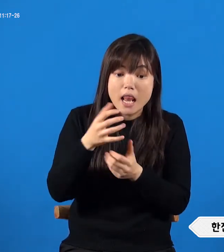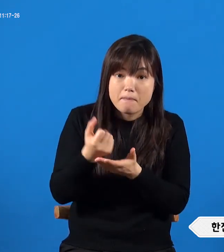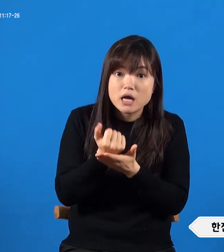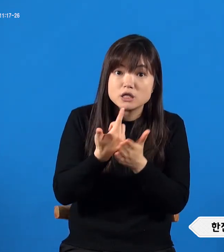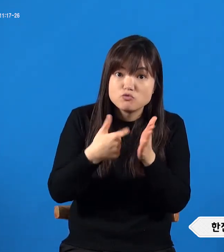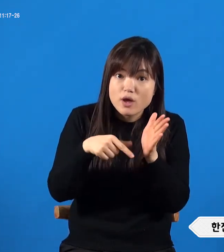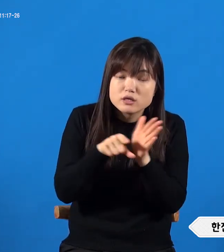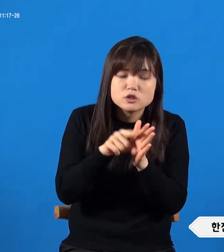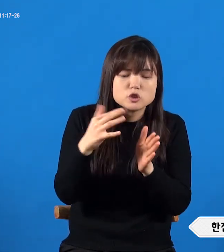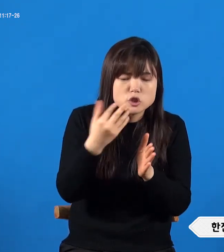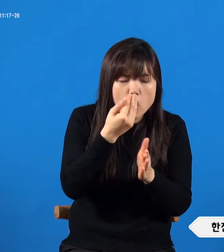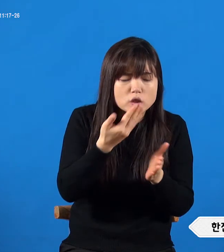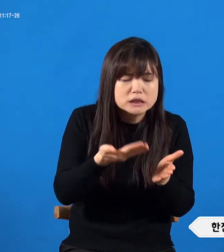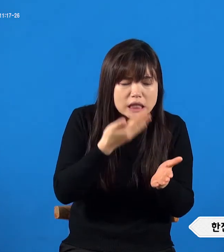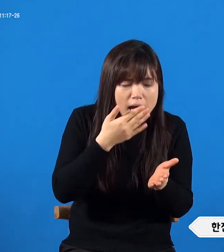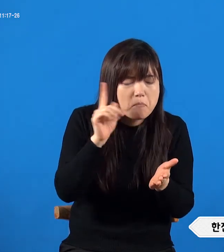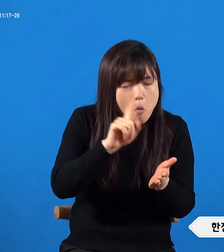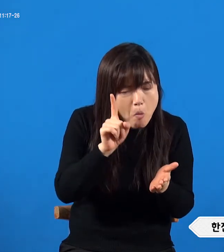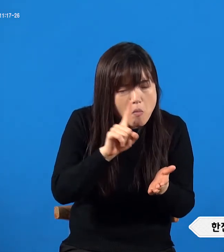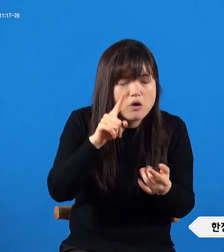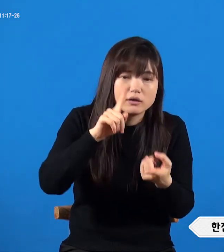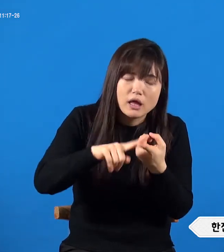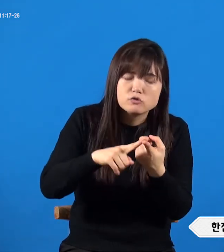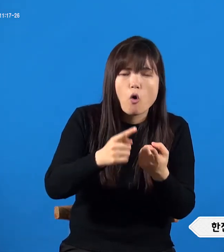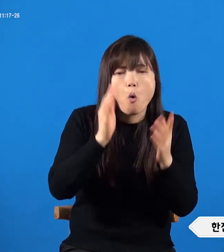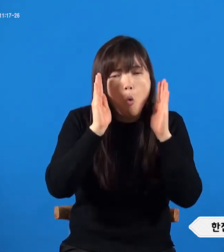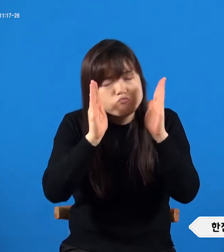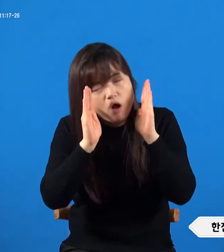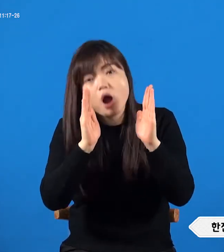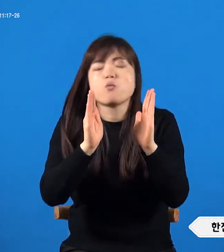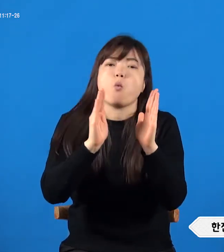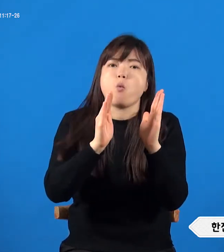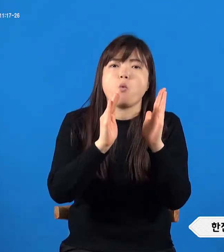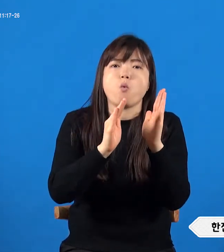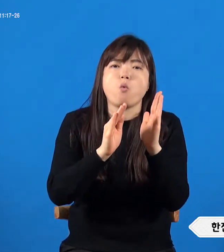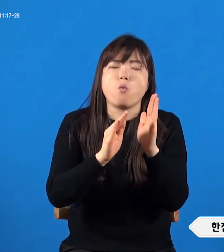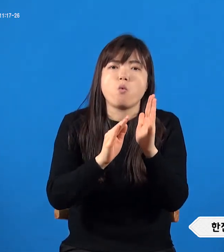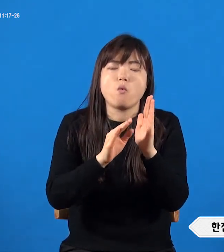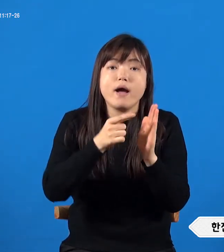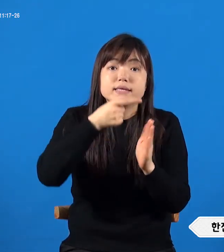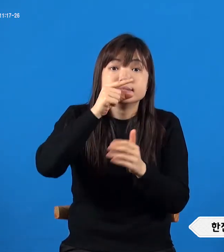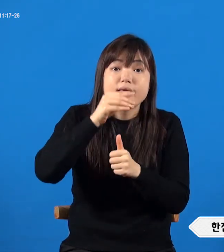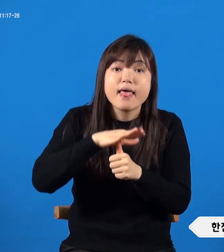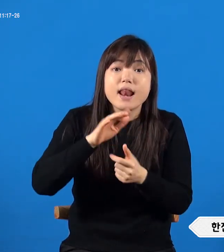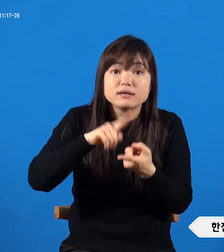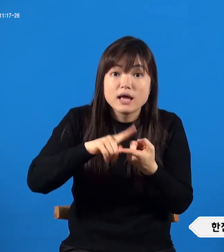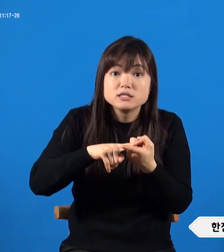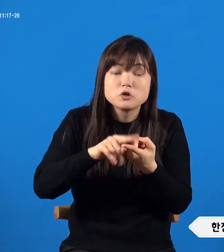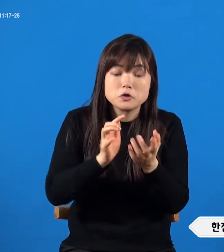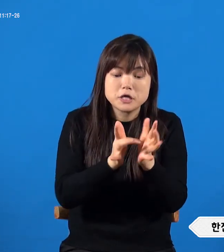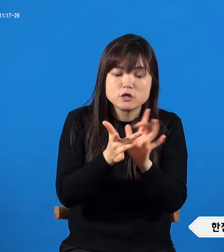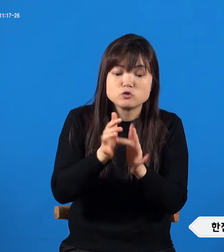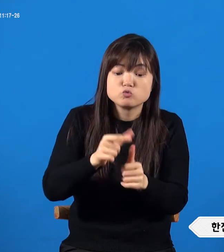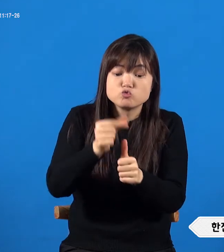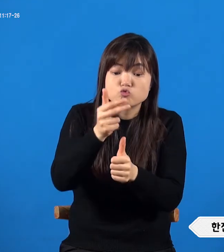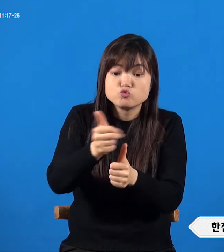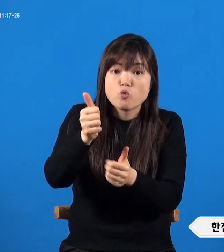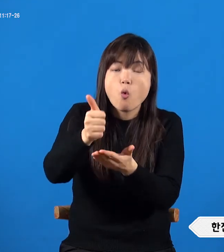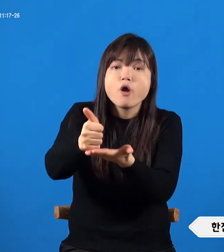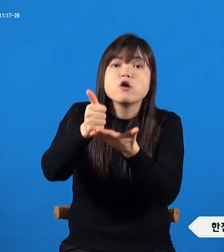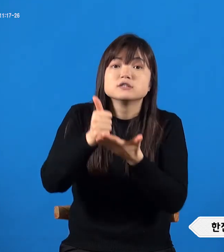위해서는 성찬이 뭔지 공부도 하고 다 해야 됩니다. 세례받은 사람, 그리고 세례라는 것은 예수님을